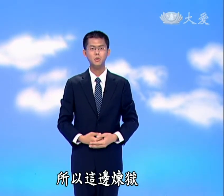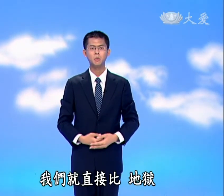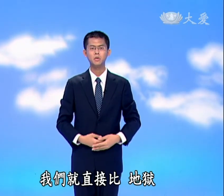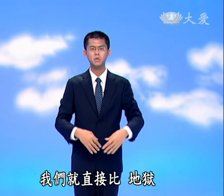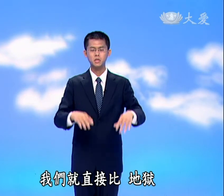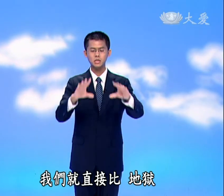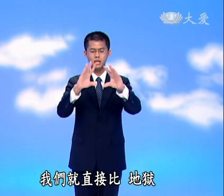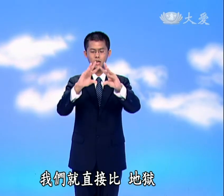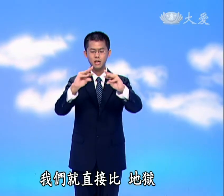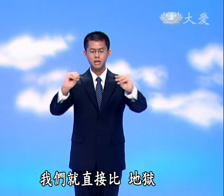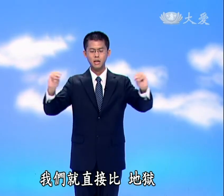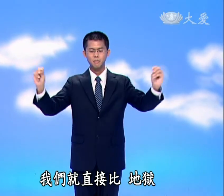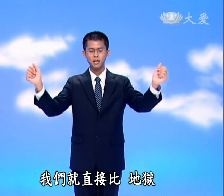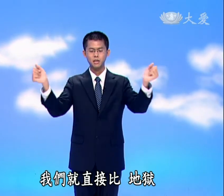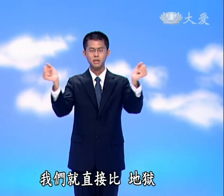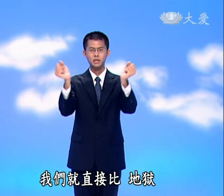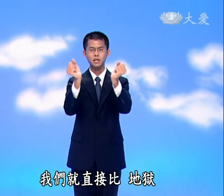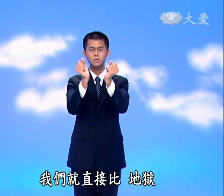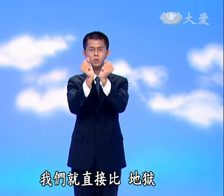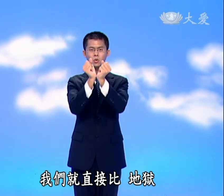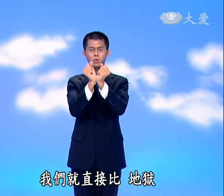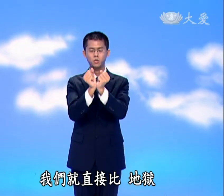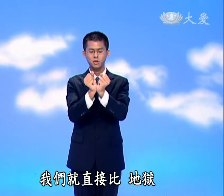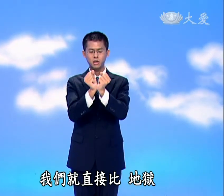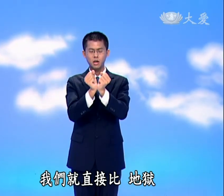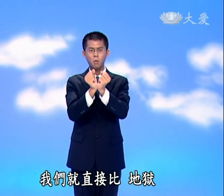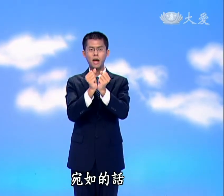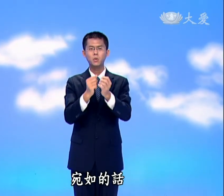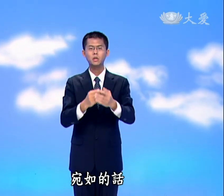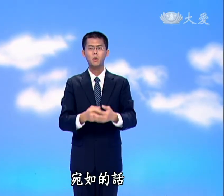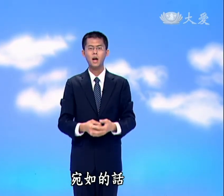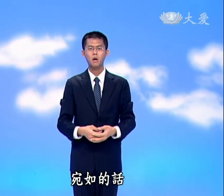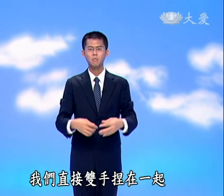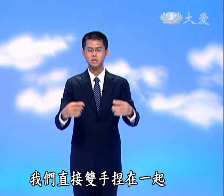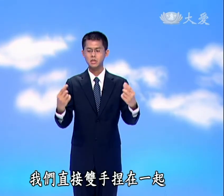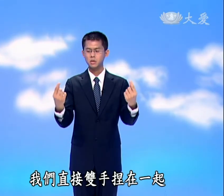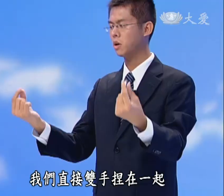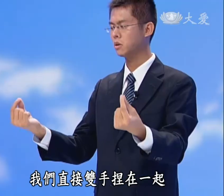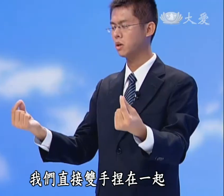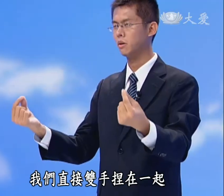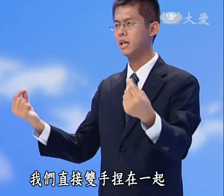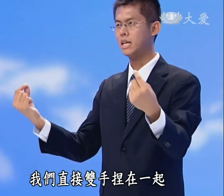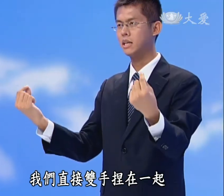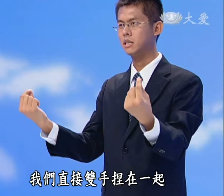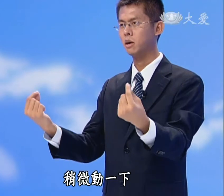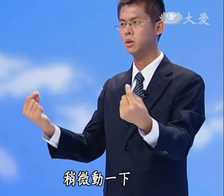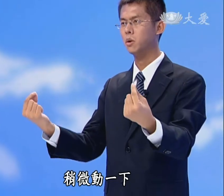们就直接比地狱，宛如的话我们直接双手捏在一起稍微动一下，